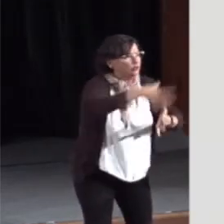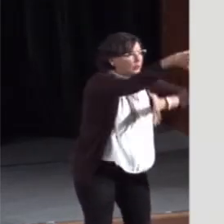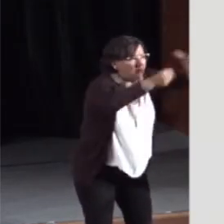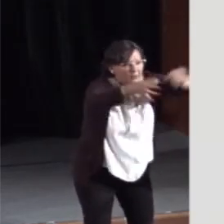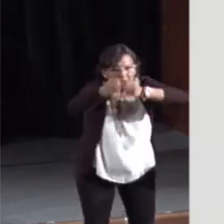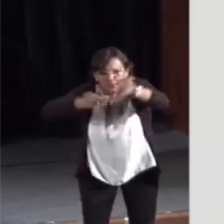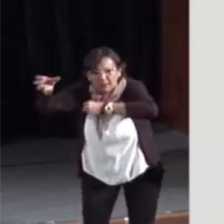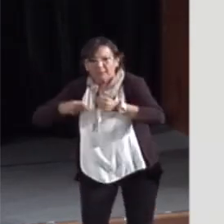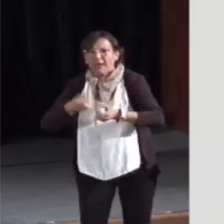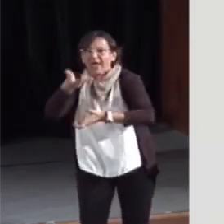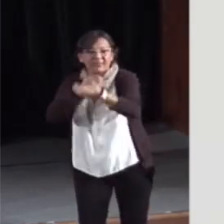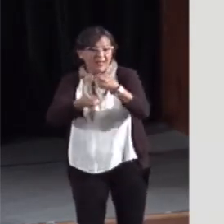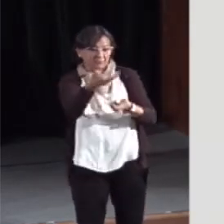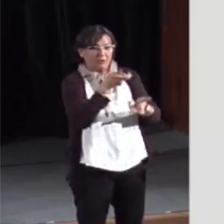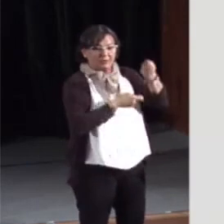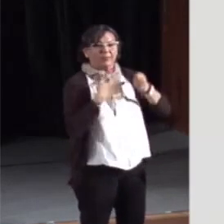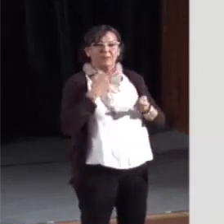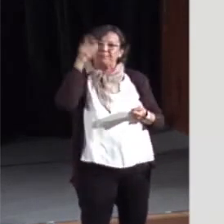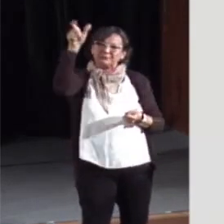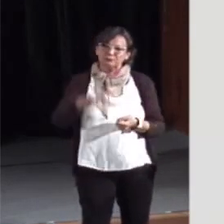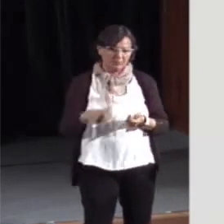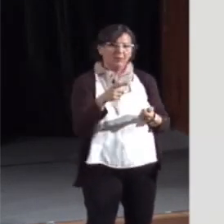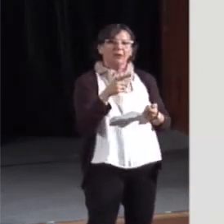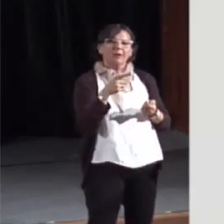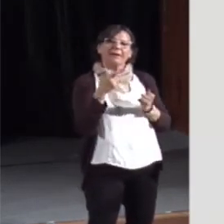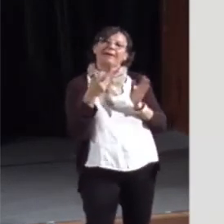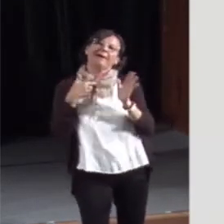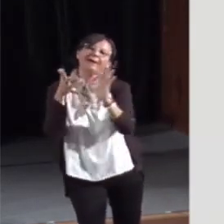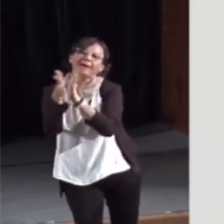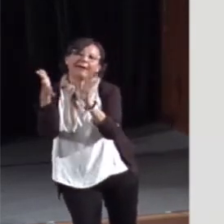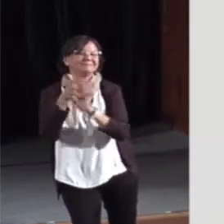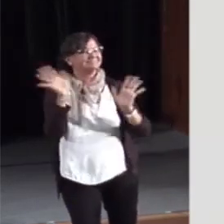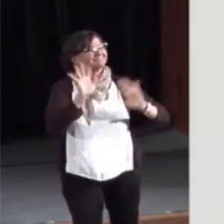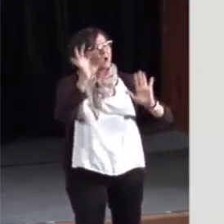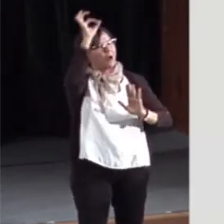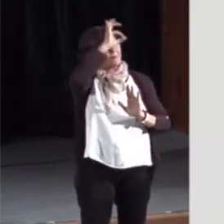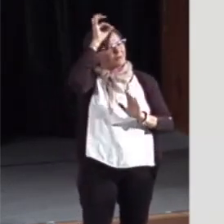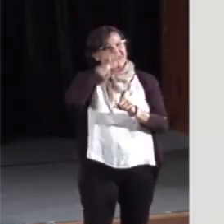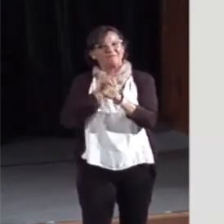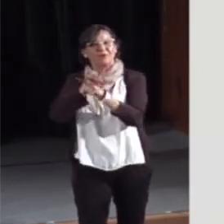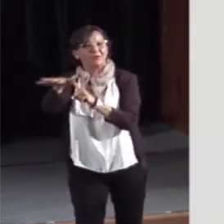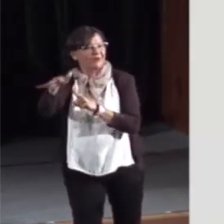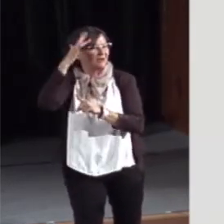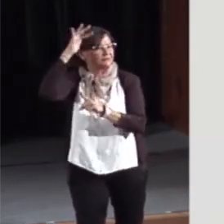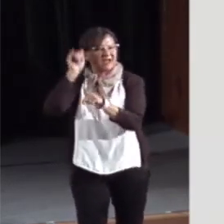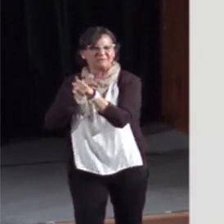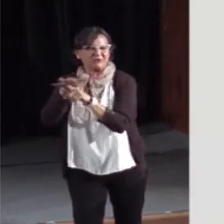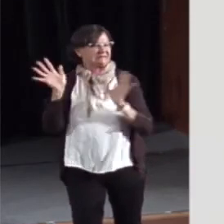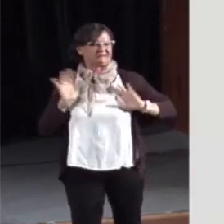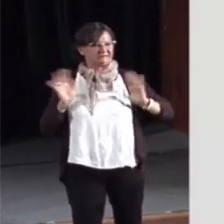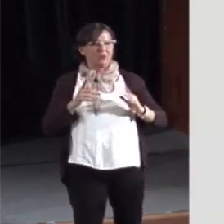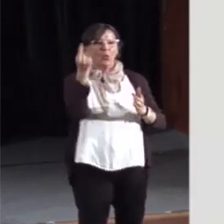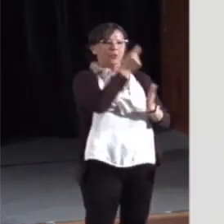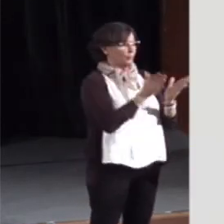más tiempo, necesitas una muestra de informantes y una licitación para que no